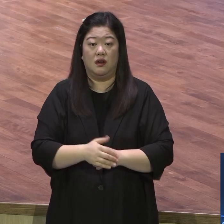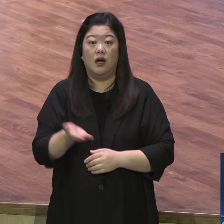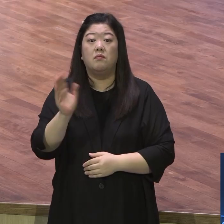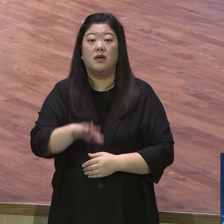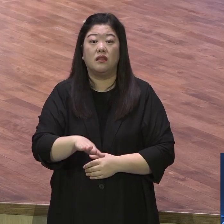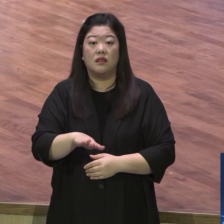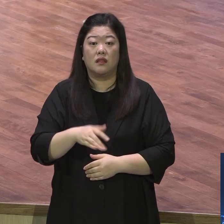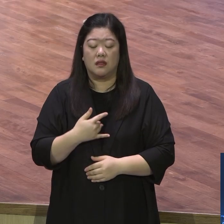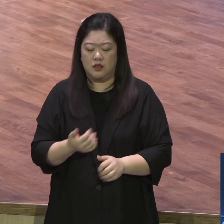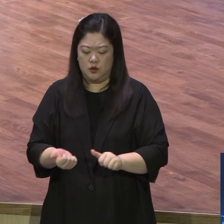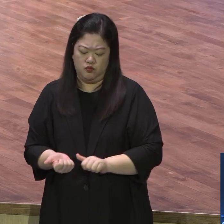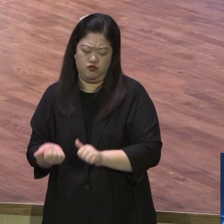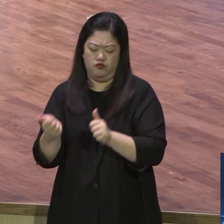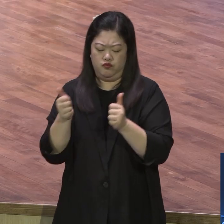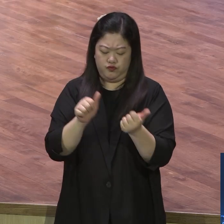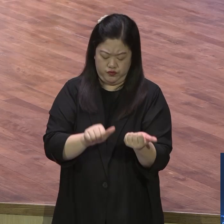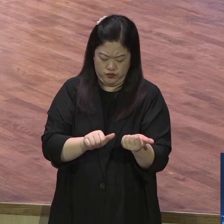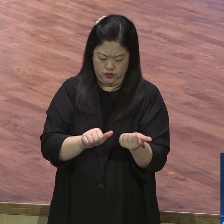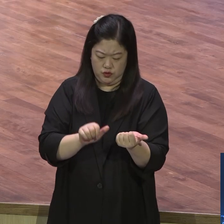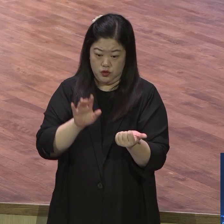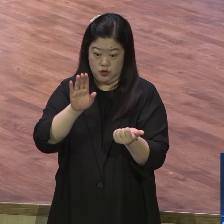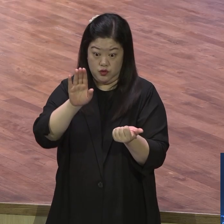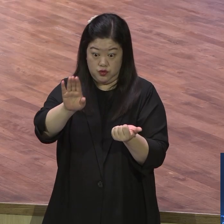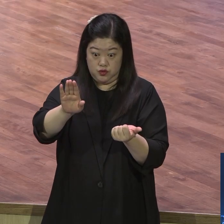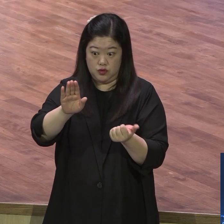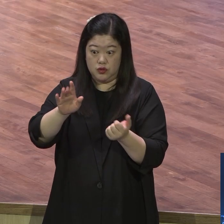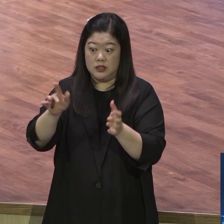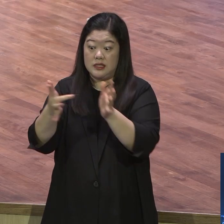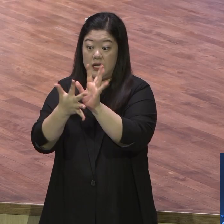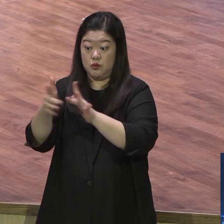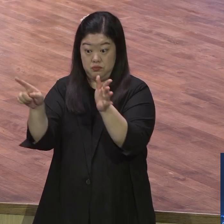구원받은 자에게는 천국 환송이에요